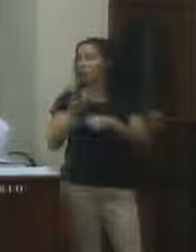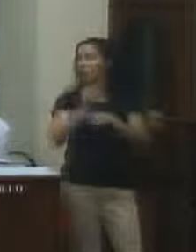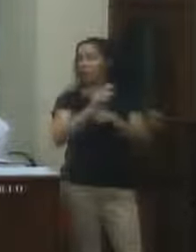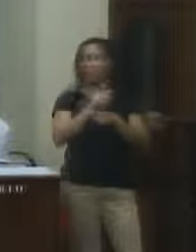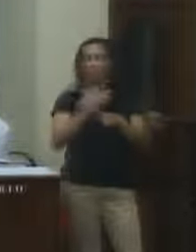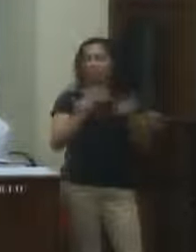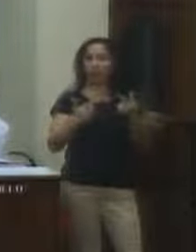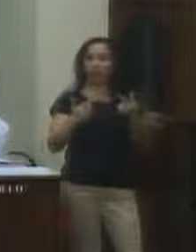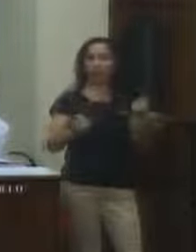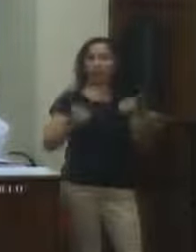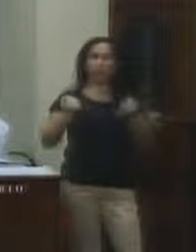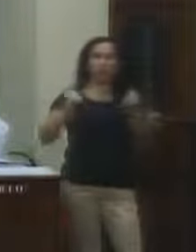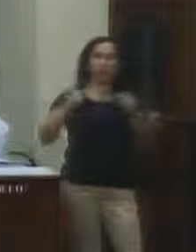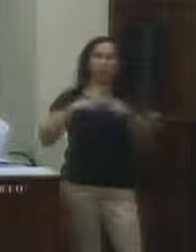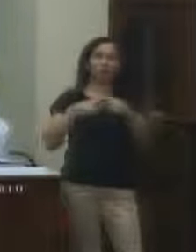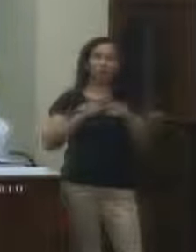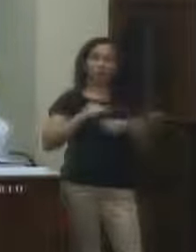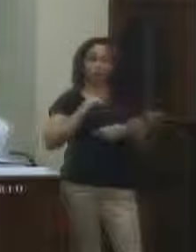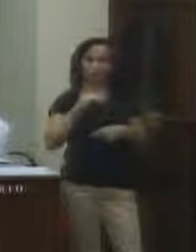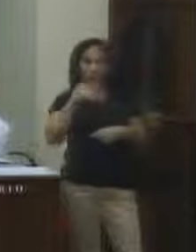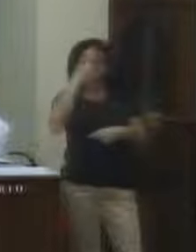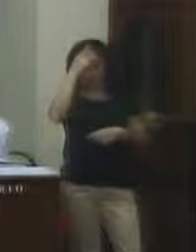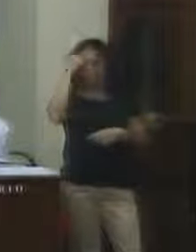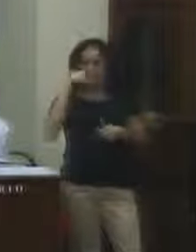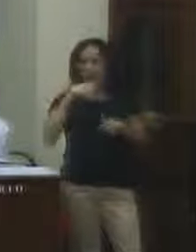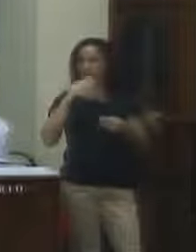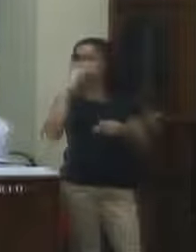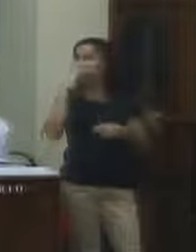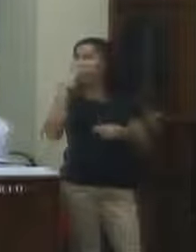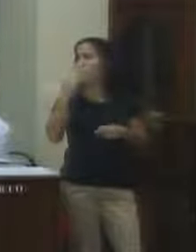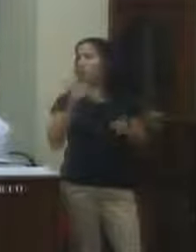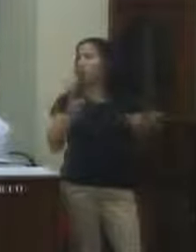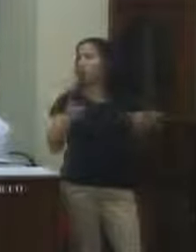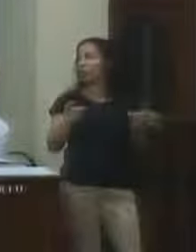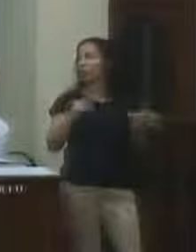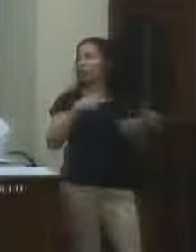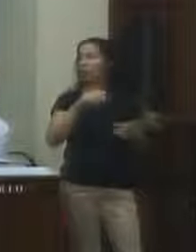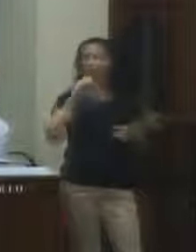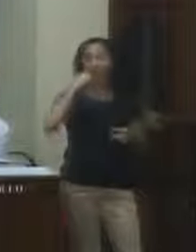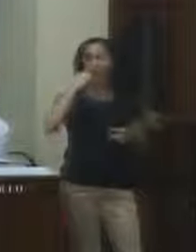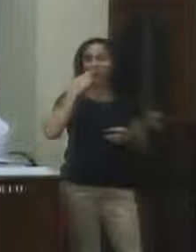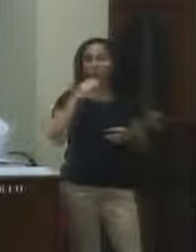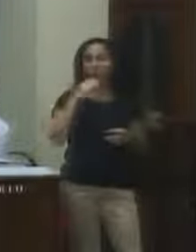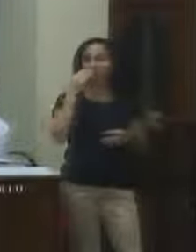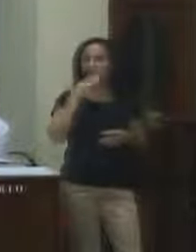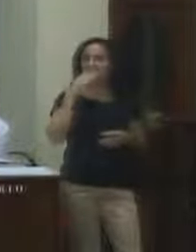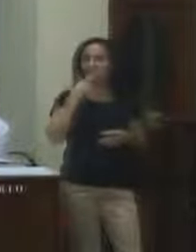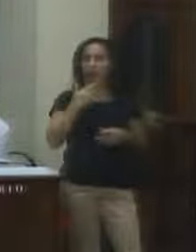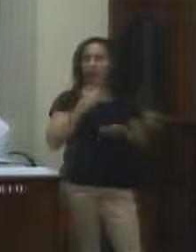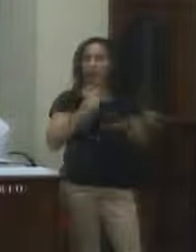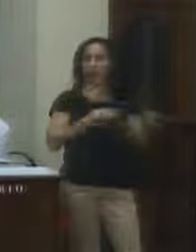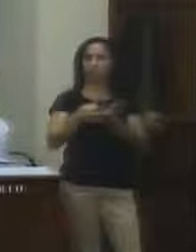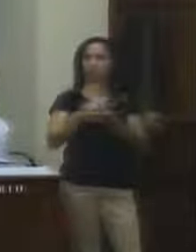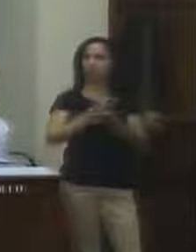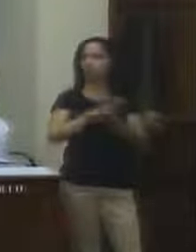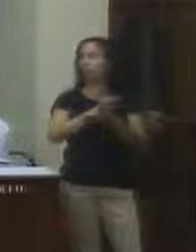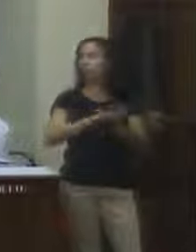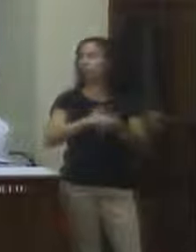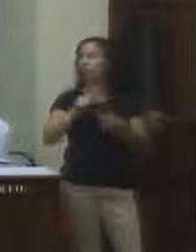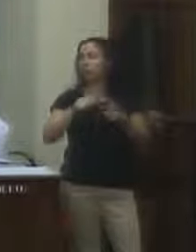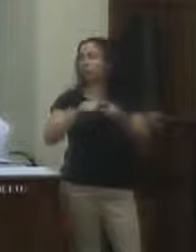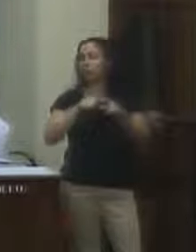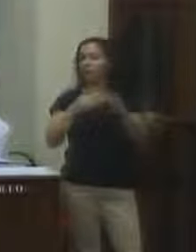carro. Então, quando o cara está lá na porta do padeiro vendendo pão doce sem pagar imposto, até a denúncia